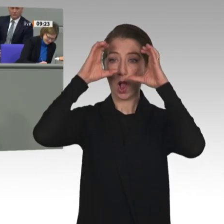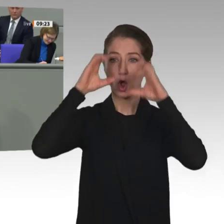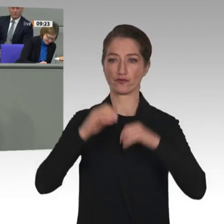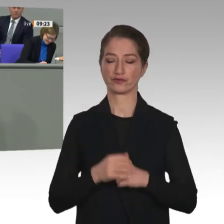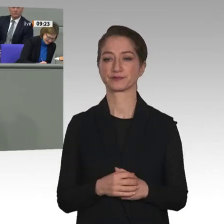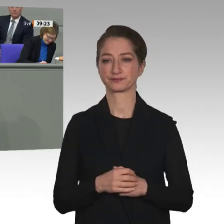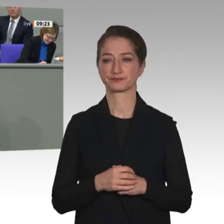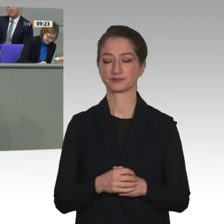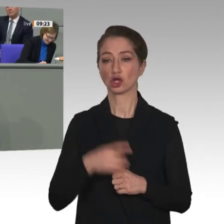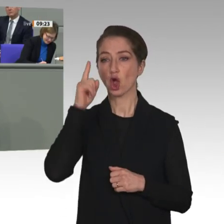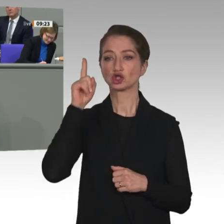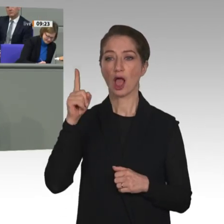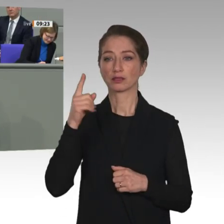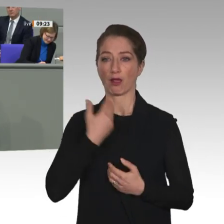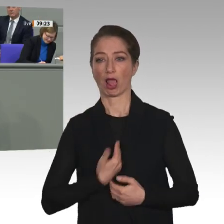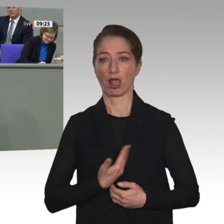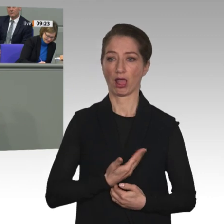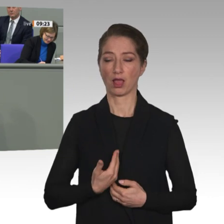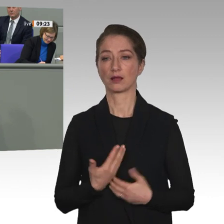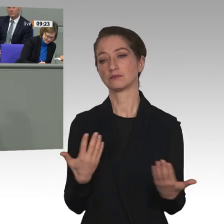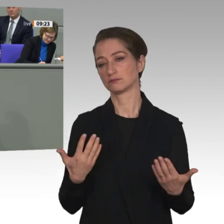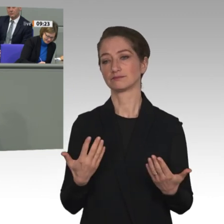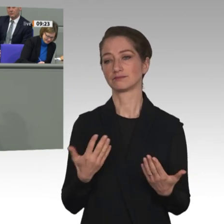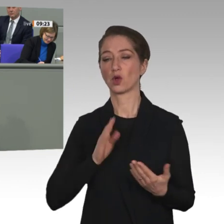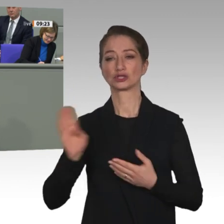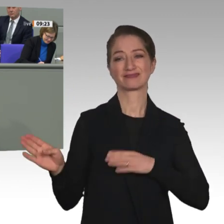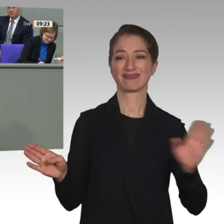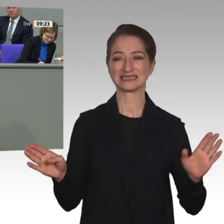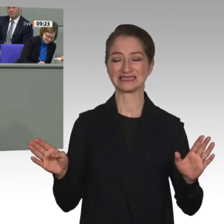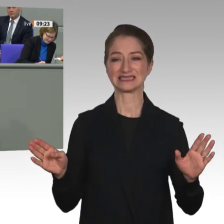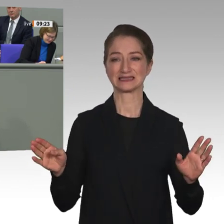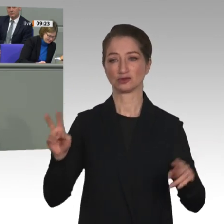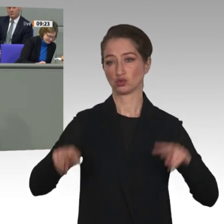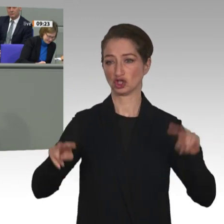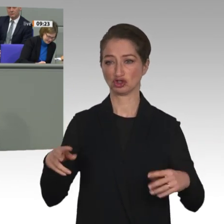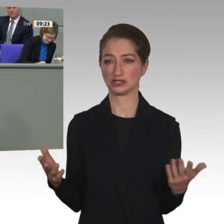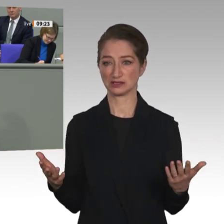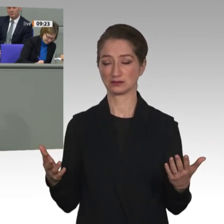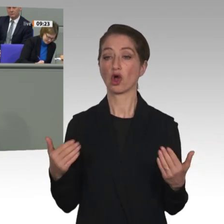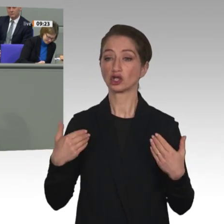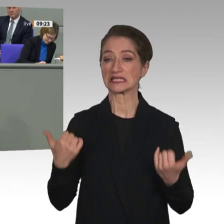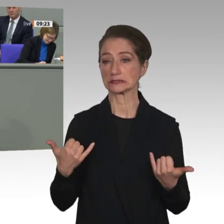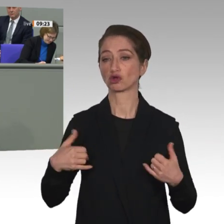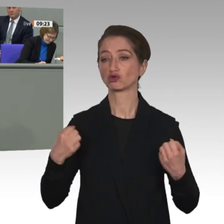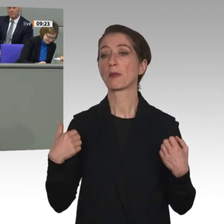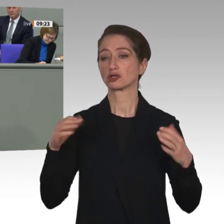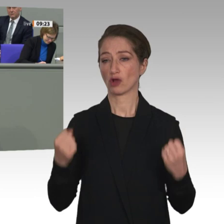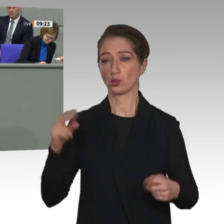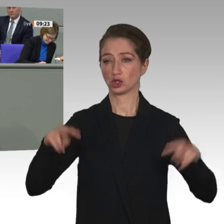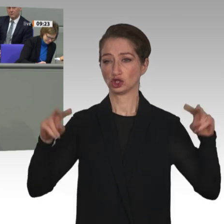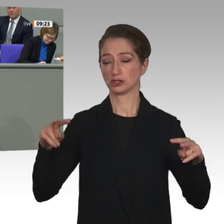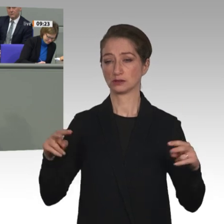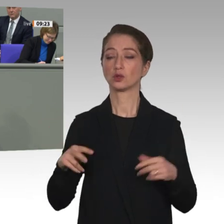gespalten. Zum einen geografisch, die Kluft zwischen Ost und West wächst weiter. Zum anderen